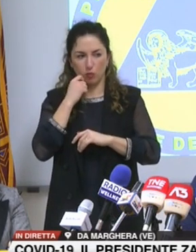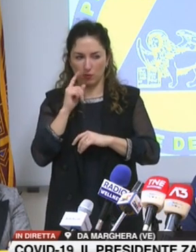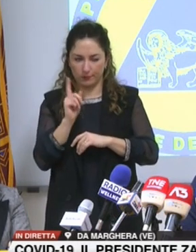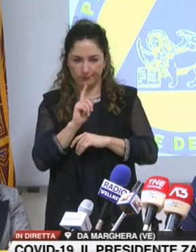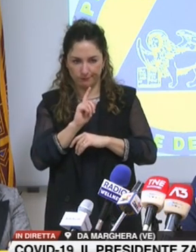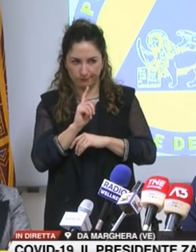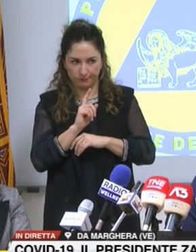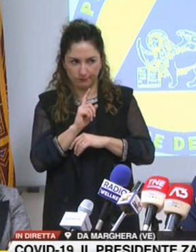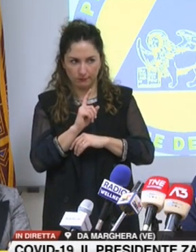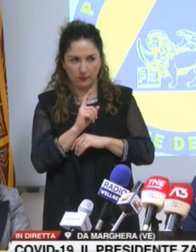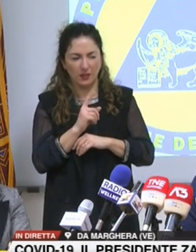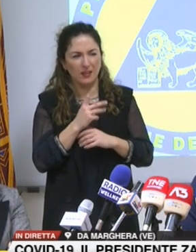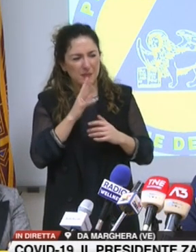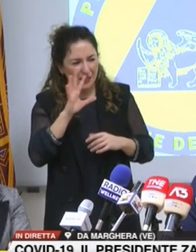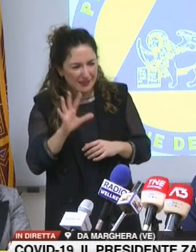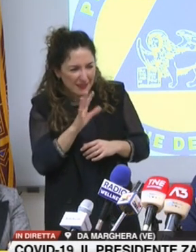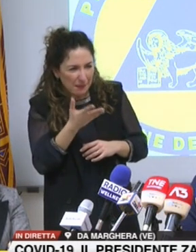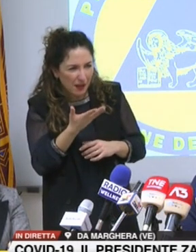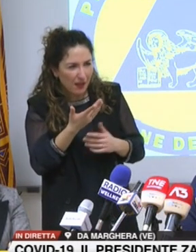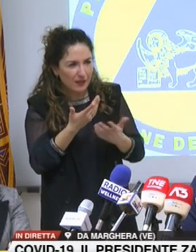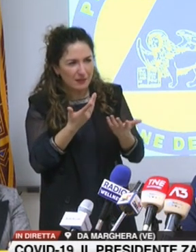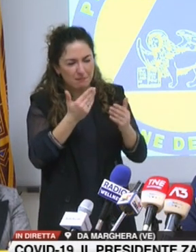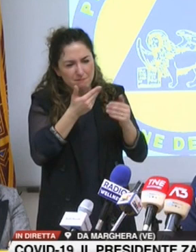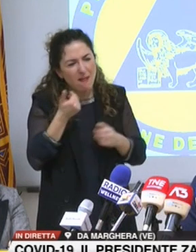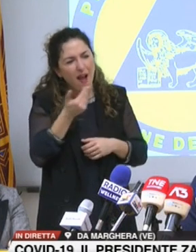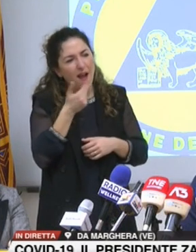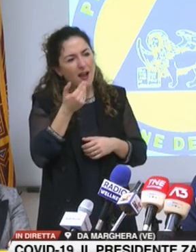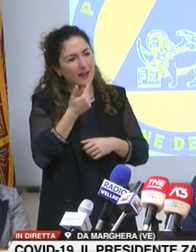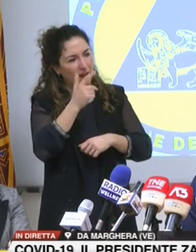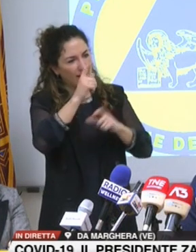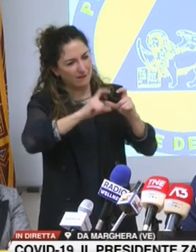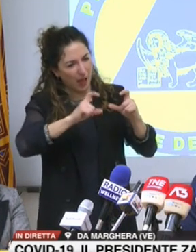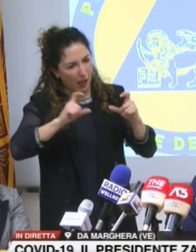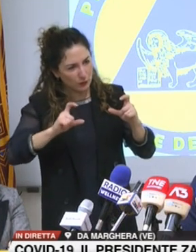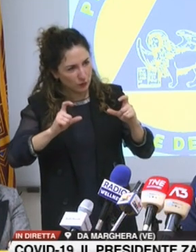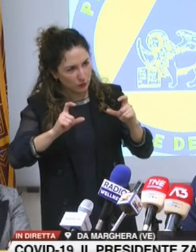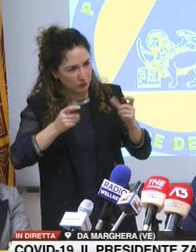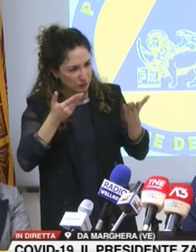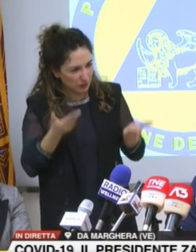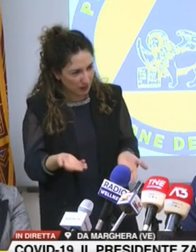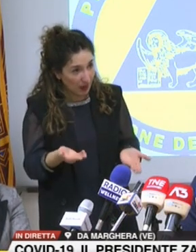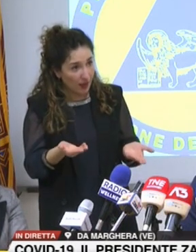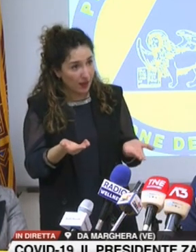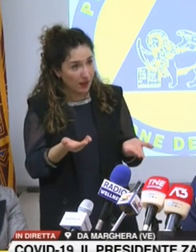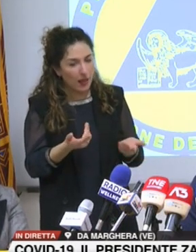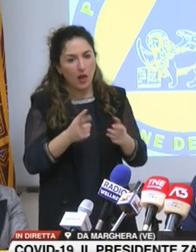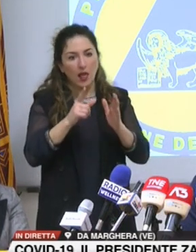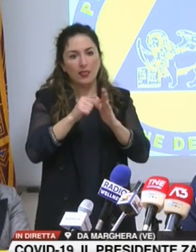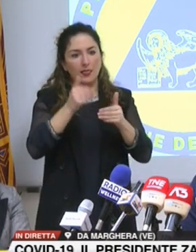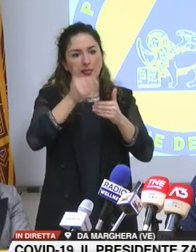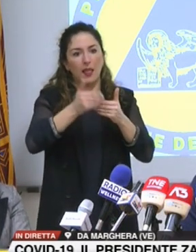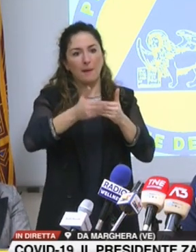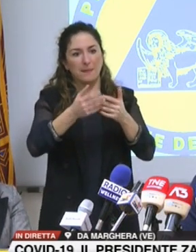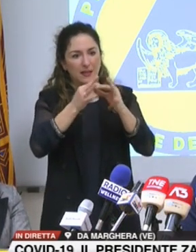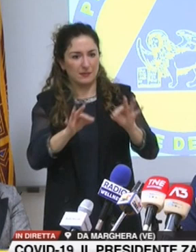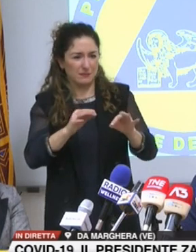Non le sembra che la scarsità oggettiva di vaccini renda improbabile il rispetto dei tempi che sono